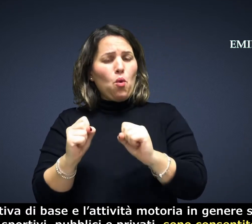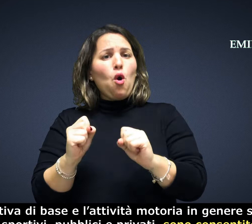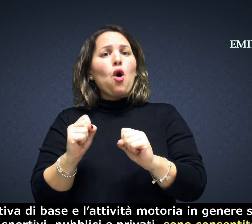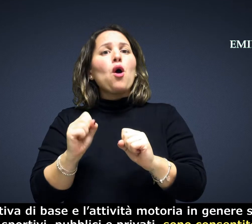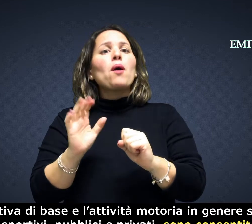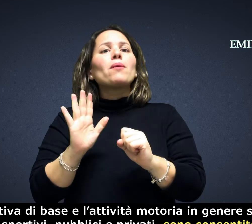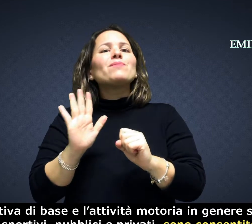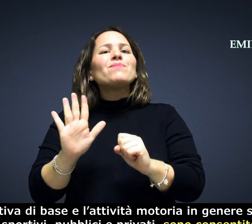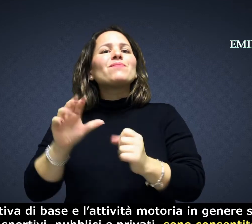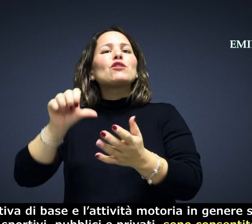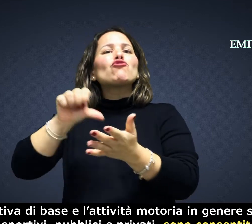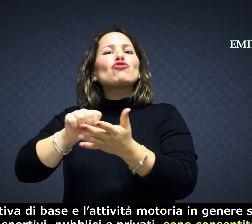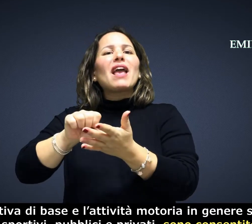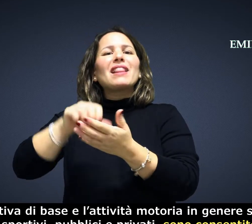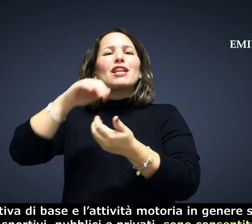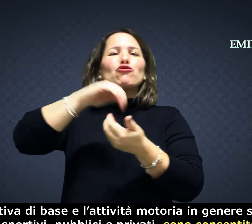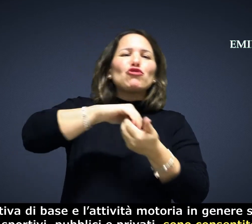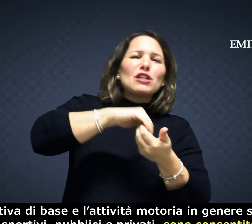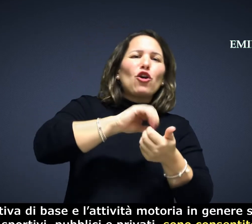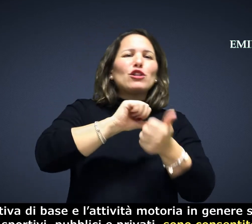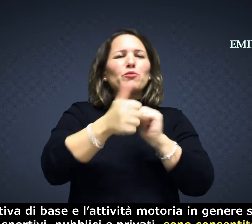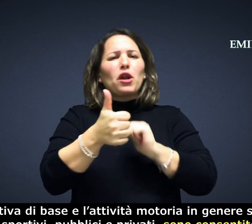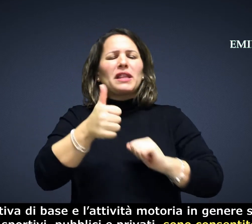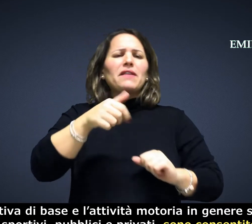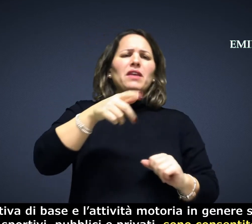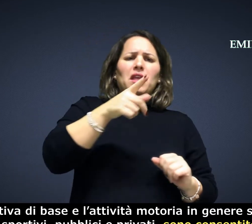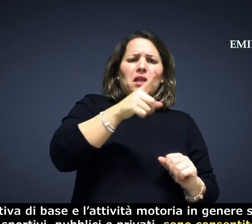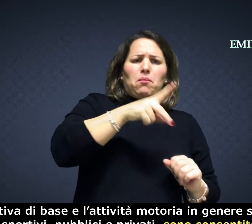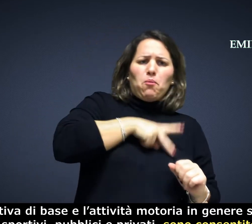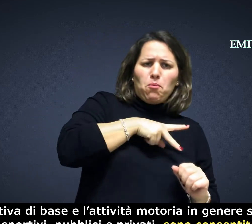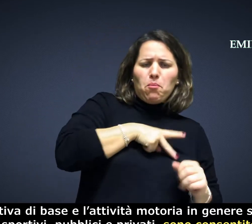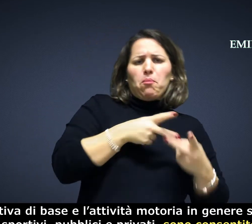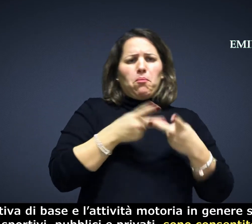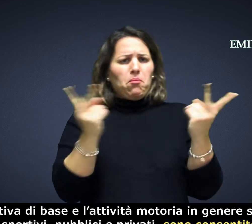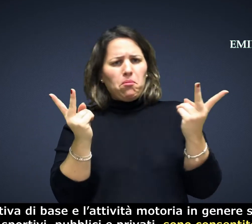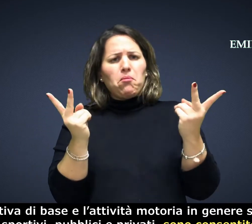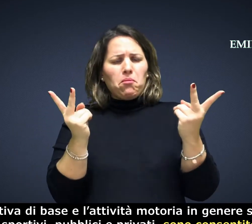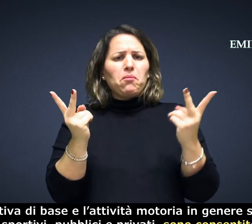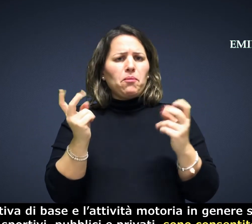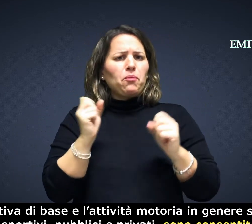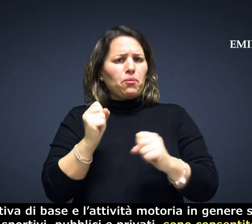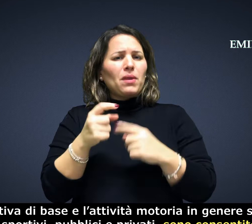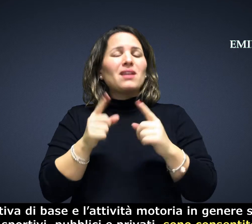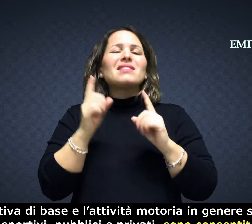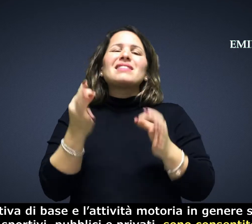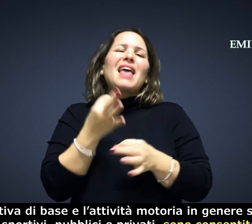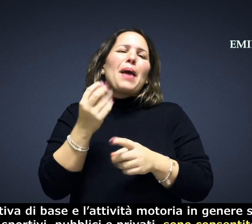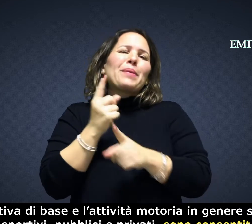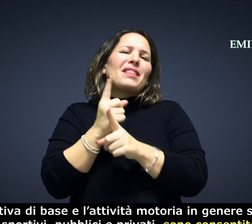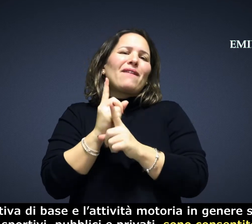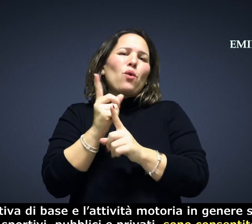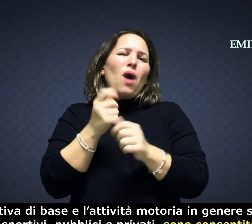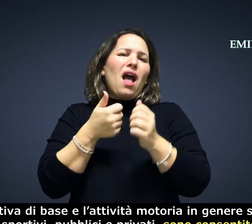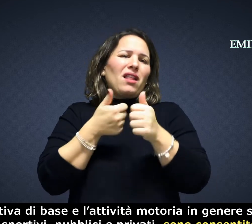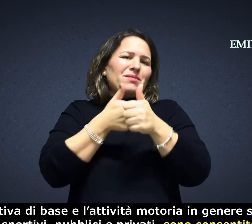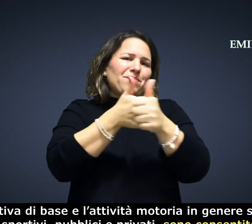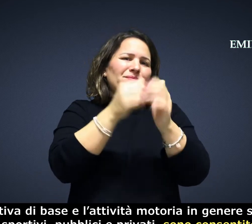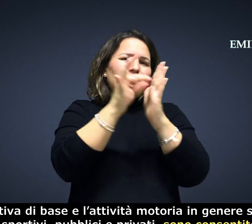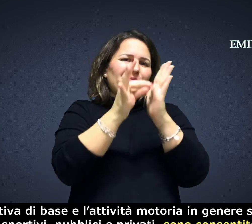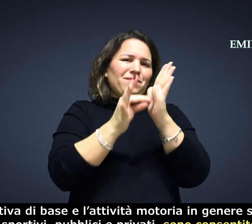e privati, sono consentite nel rispetto delle norme di distanziamento sociale e senza alcun assembramento, in conformità